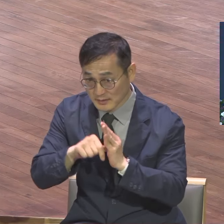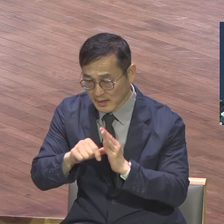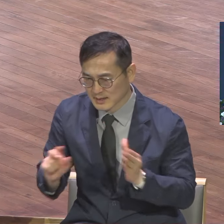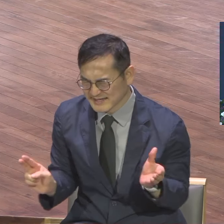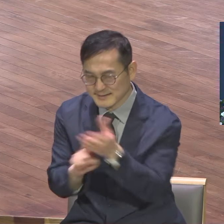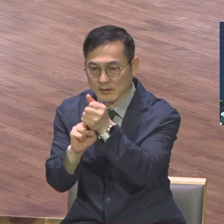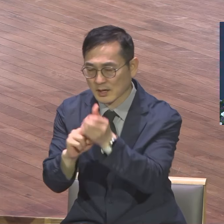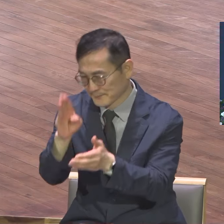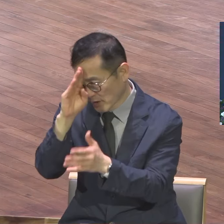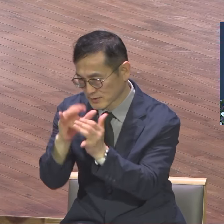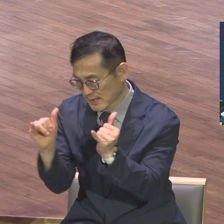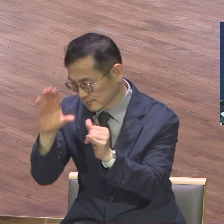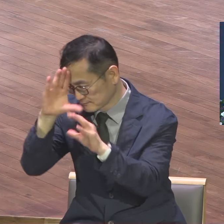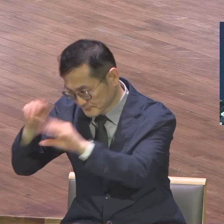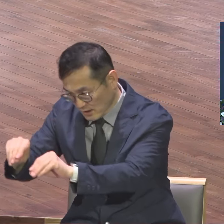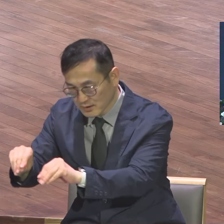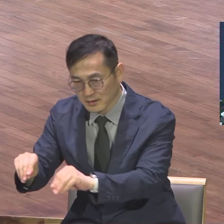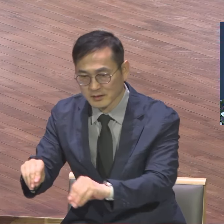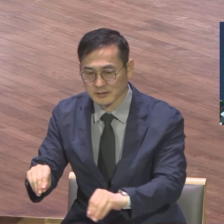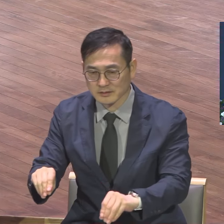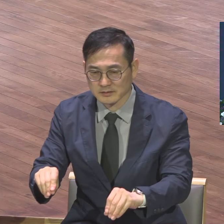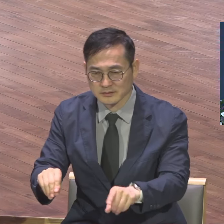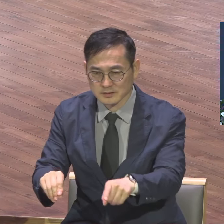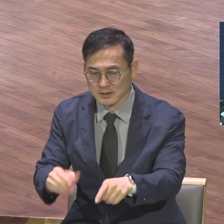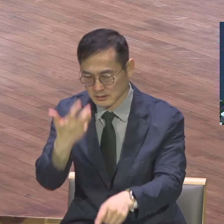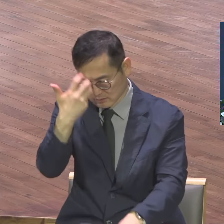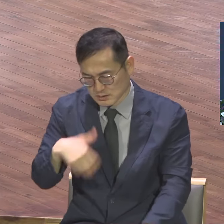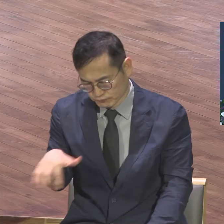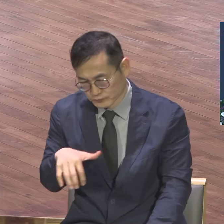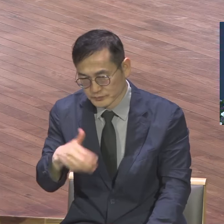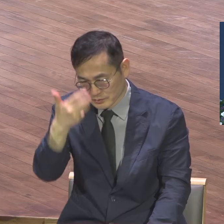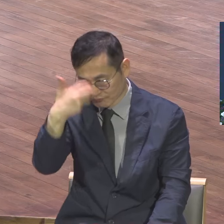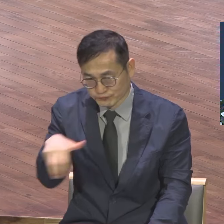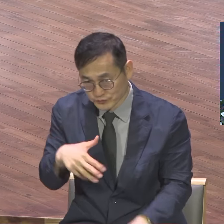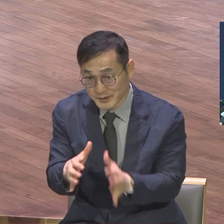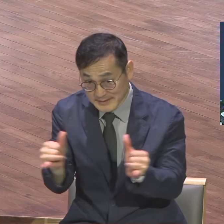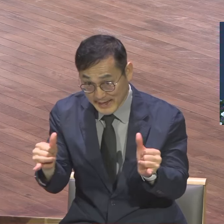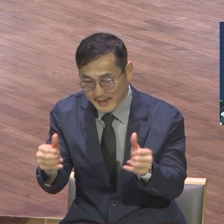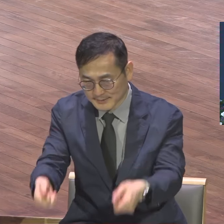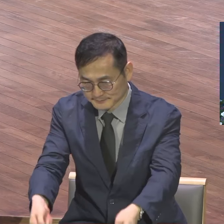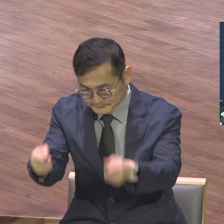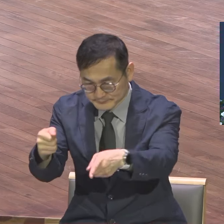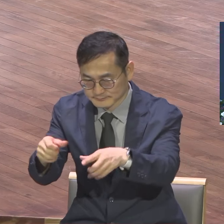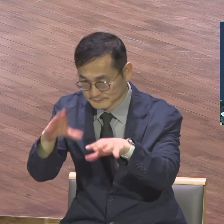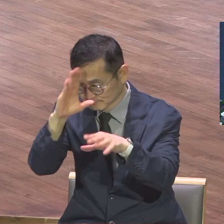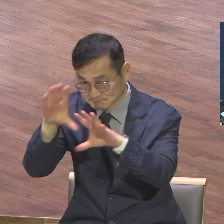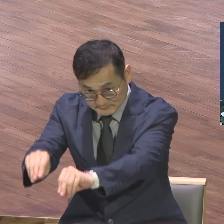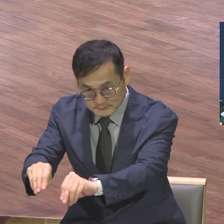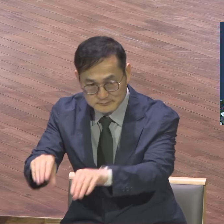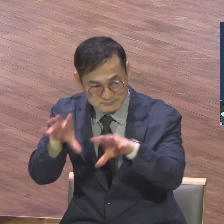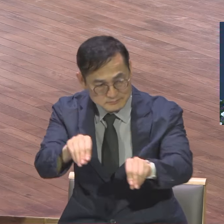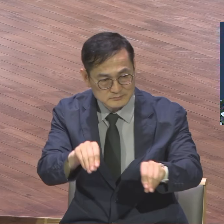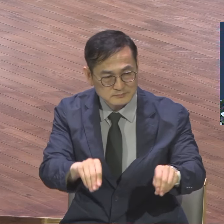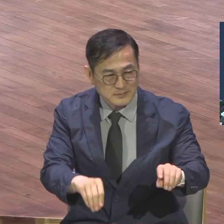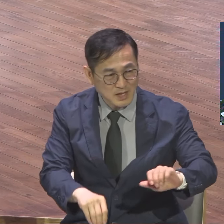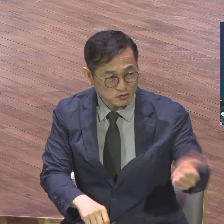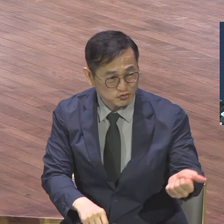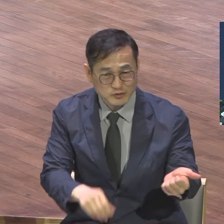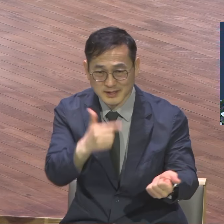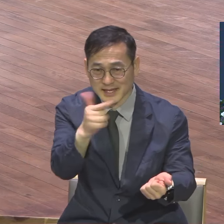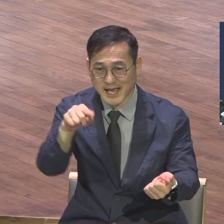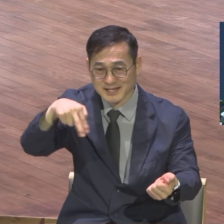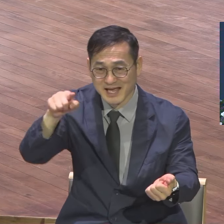치유하고 문둥병자 한 번에 10명씩 심지어 죽은 나사로 죽어 무덤에 있는 것 끄집어내고